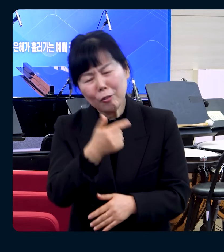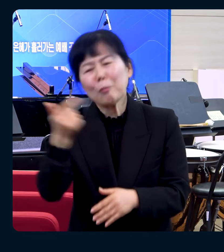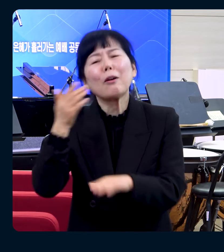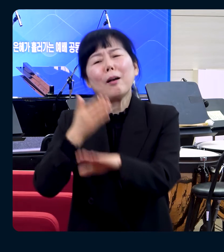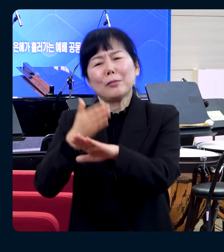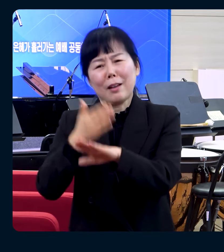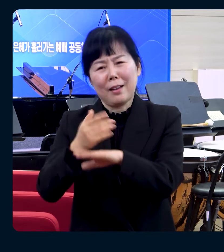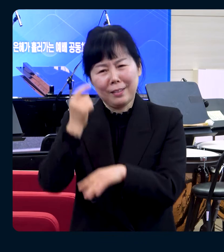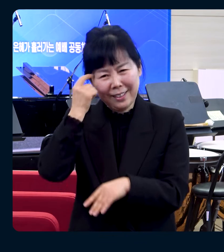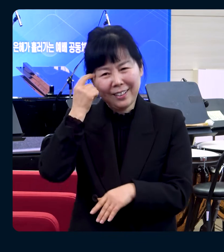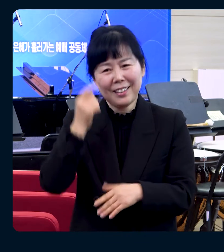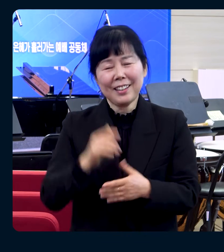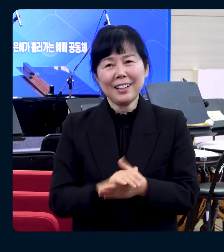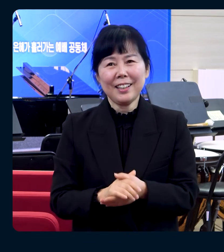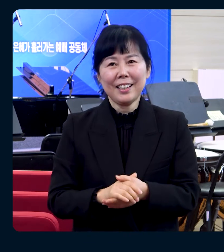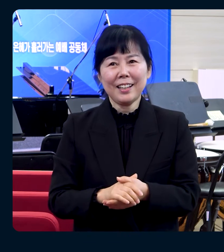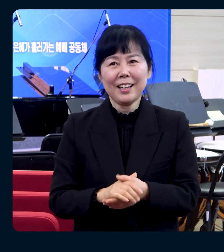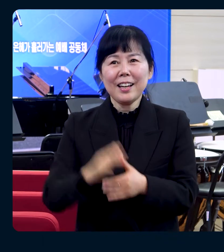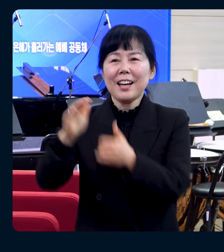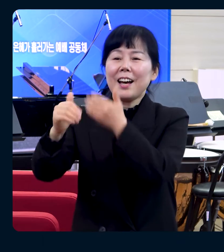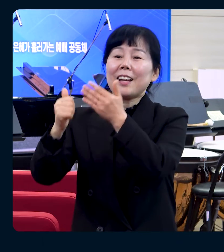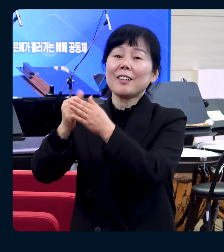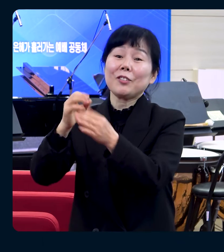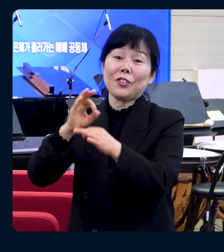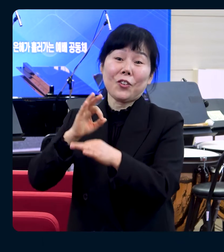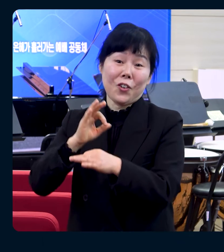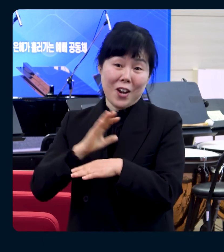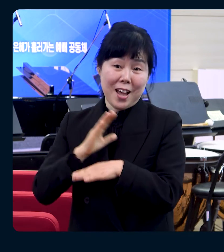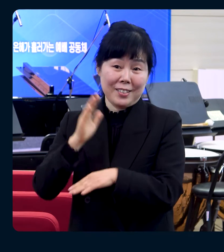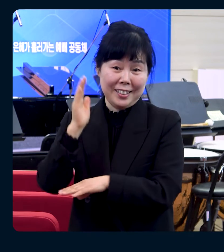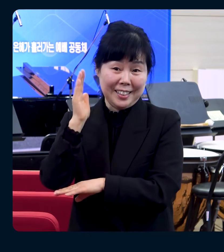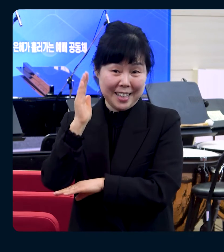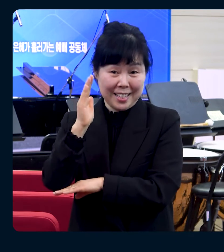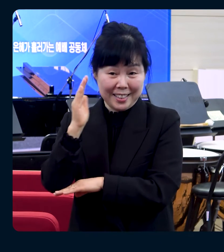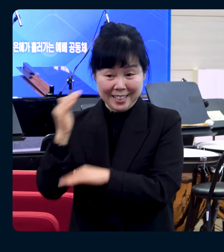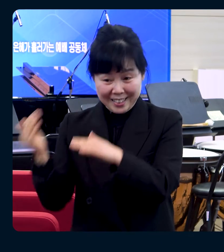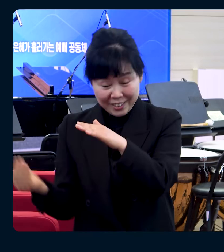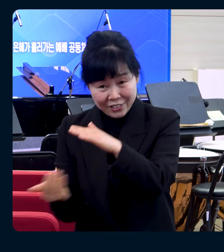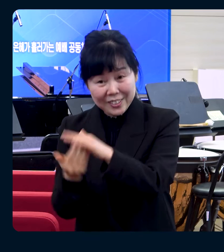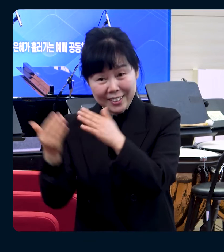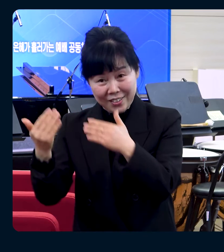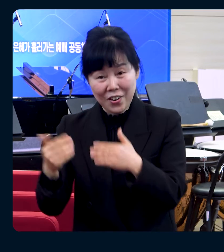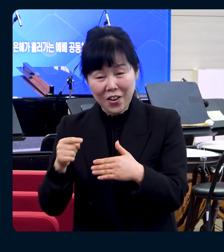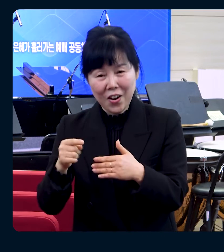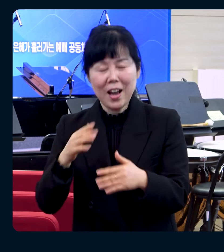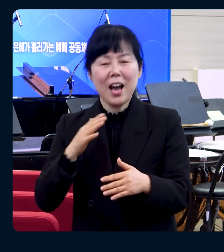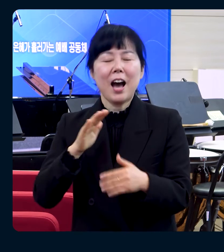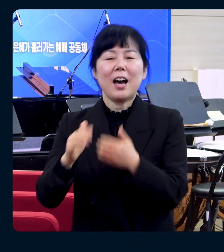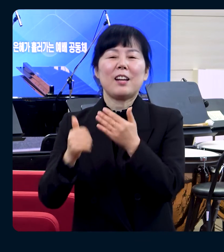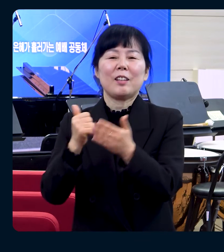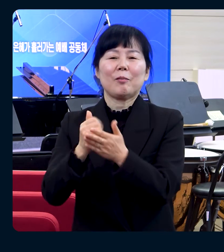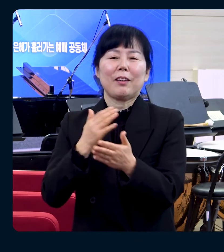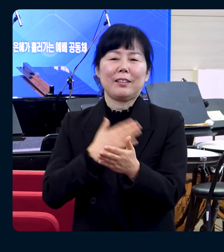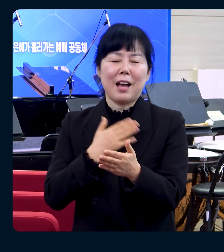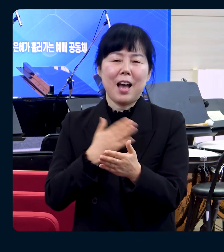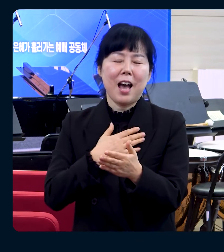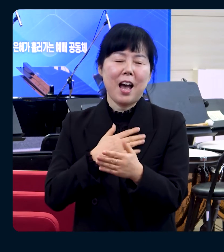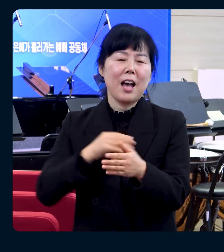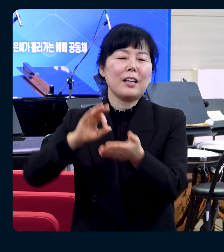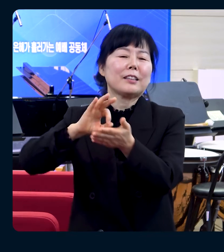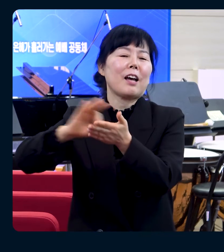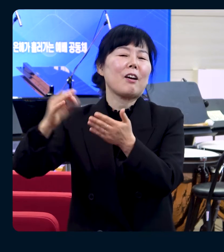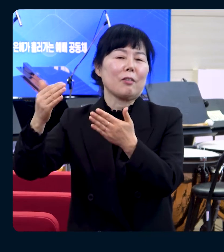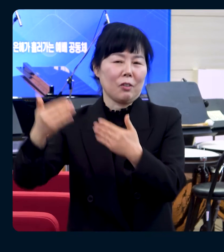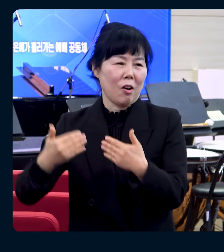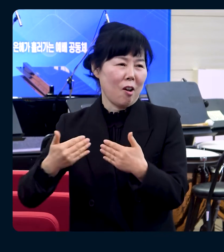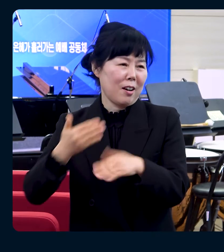무엇보다 정말 자기가 이런 하나님의 놀라운 스토리 가운데 쓰임받은 게 그렇게 행복할